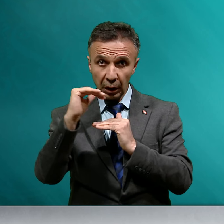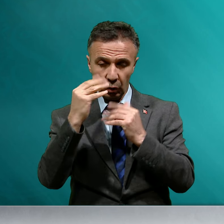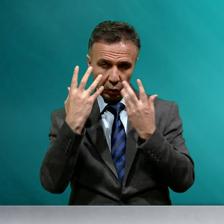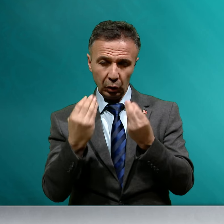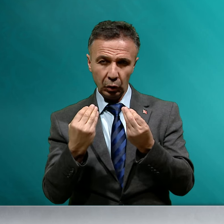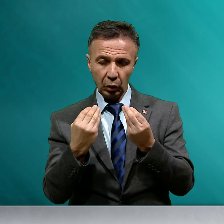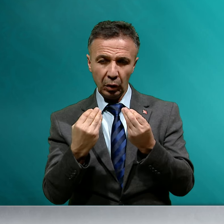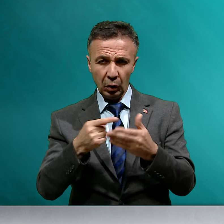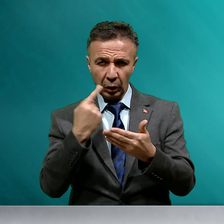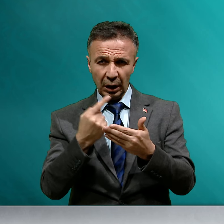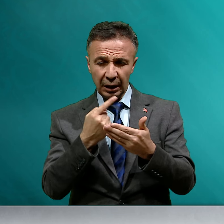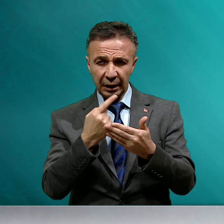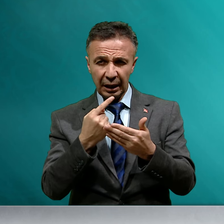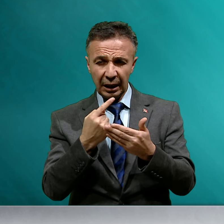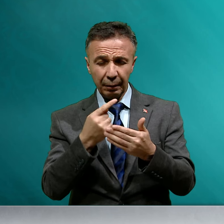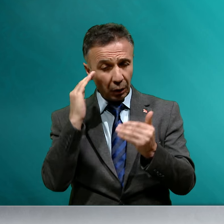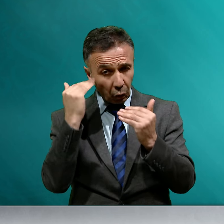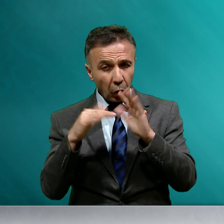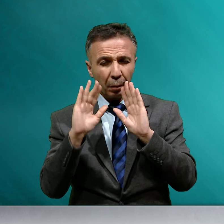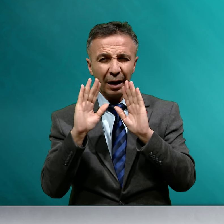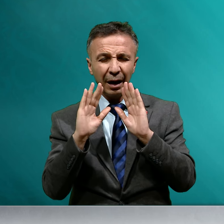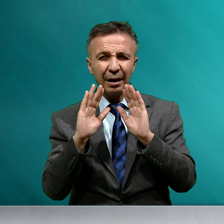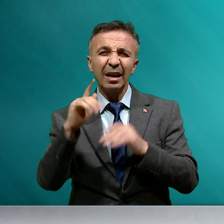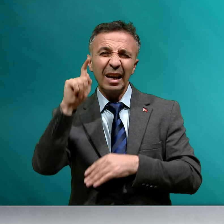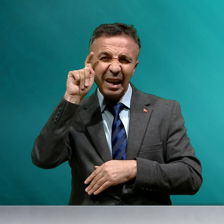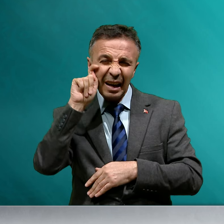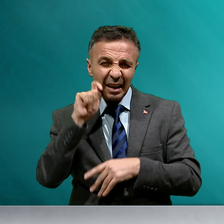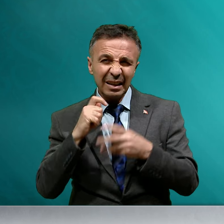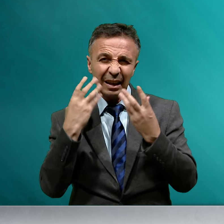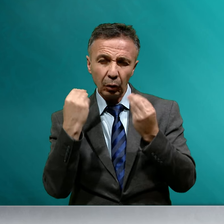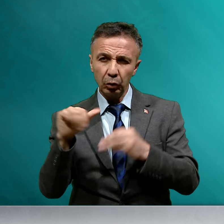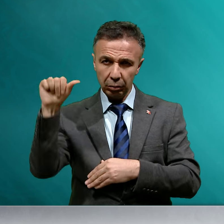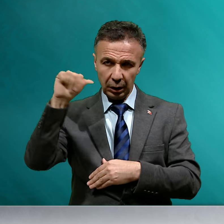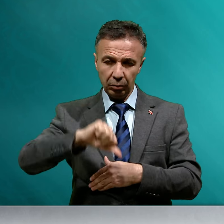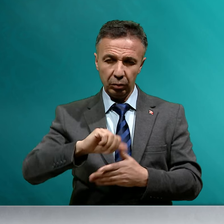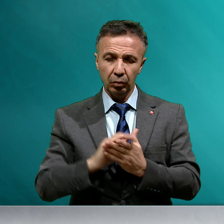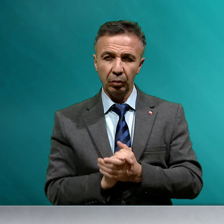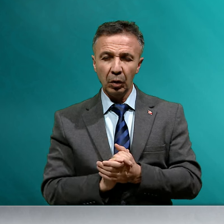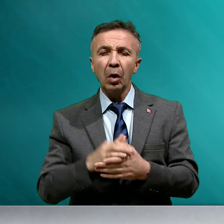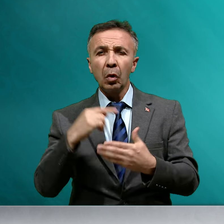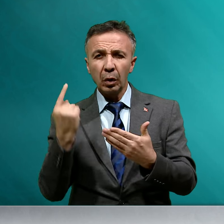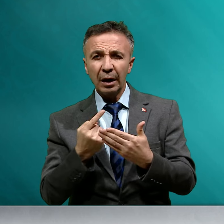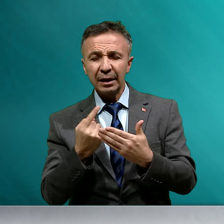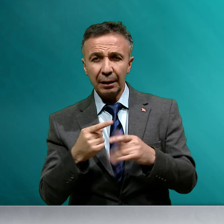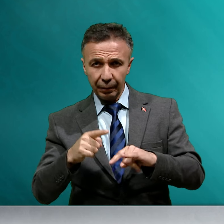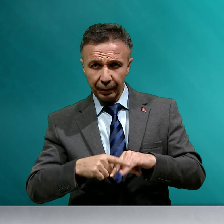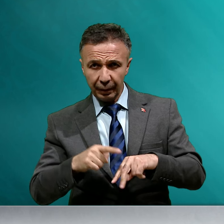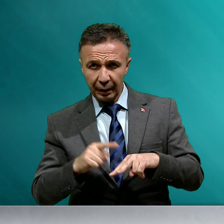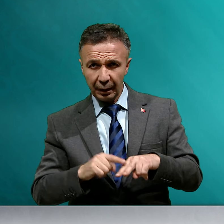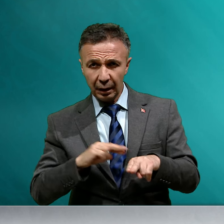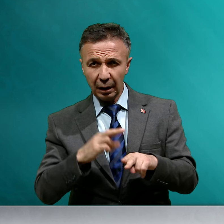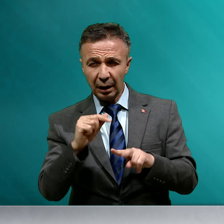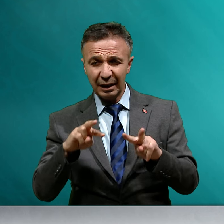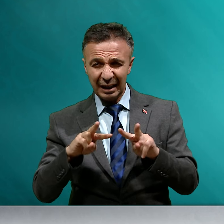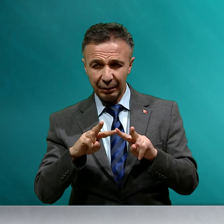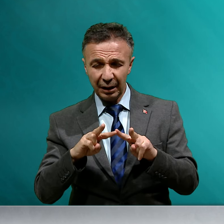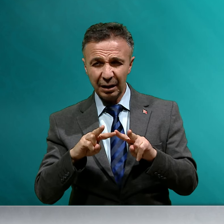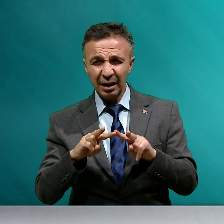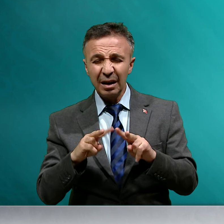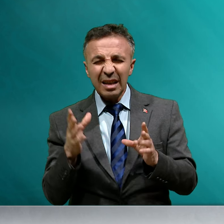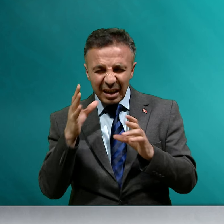yüz çeviren zillete düşer. Kur'an hakimdir. Hikmet yüklü